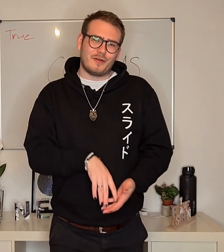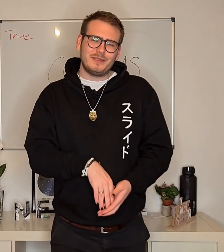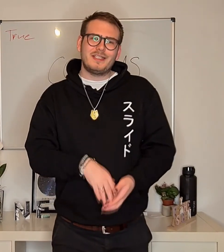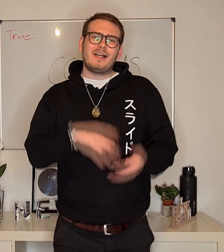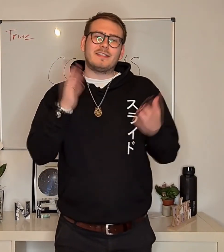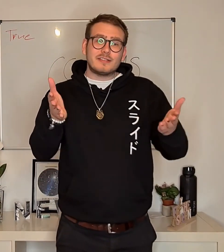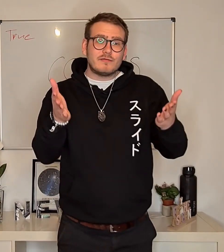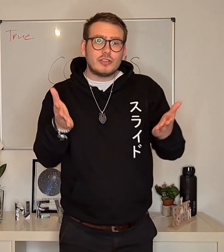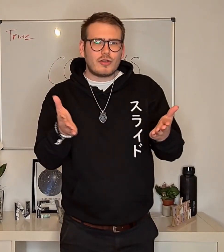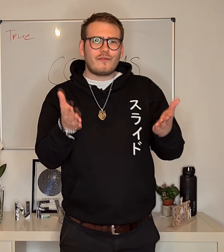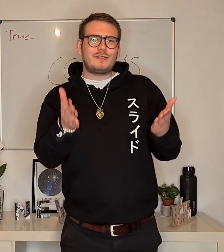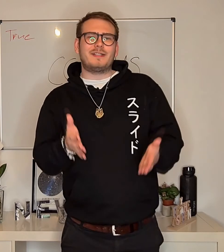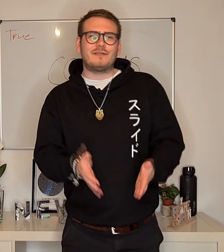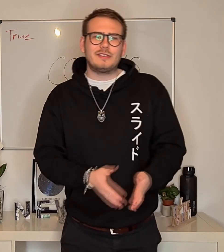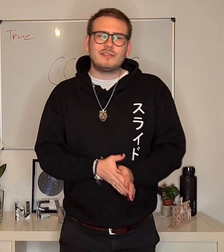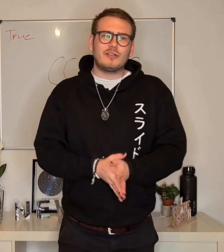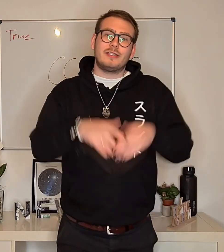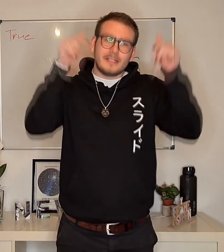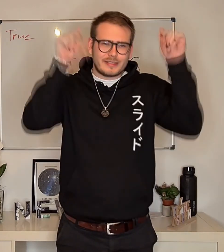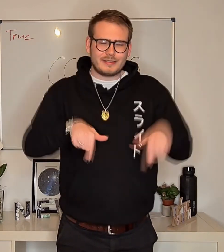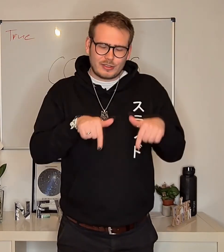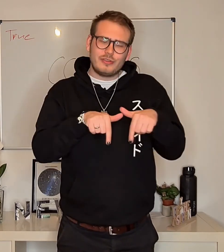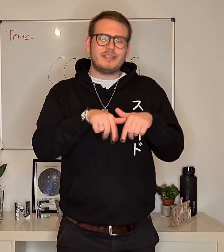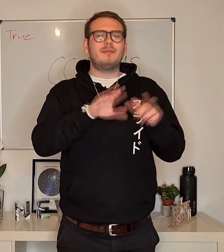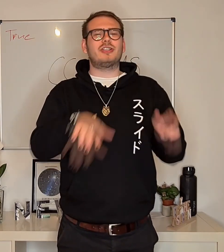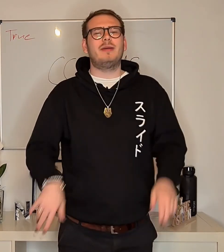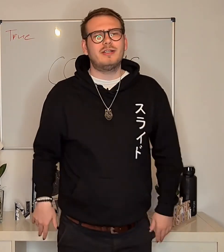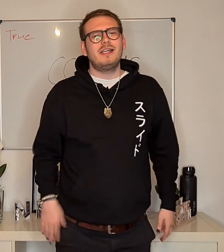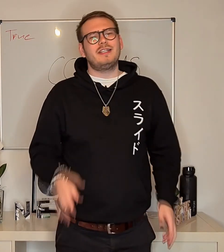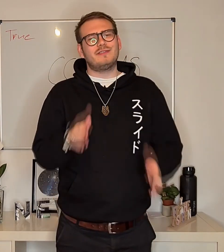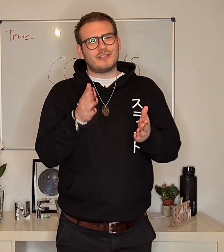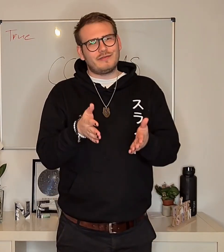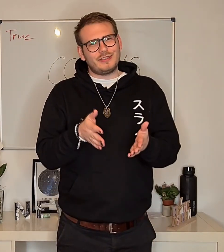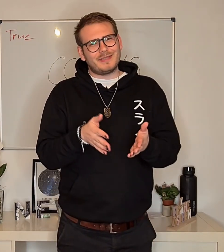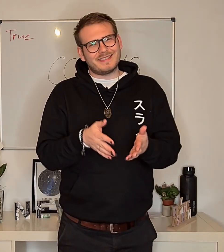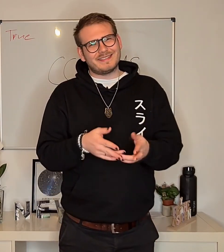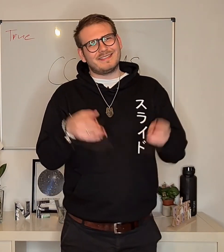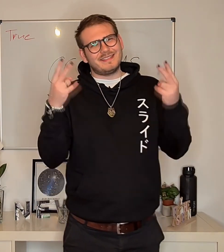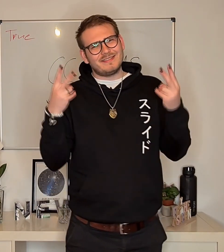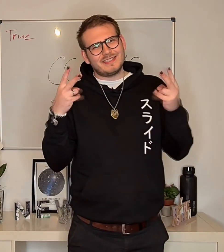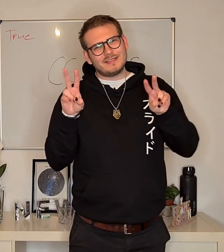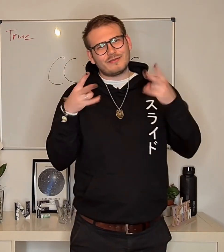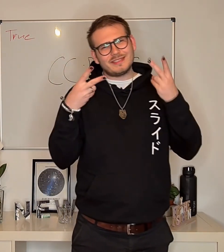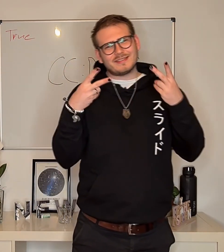mitbekommt. Ansonsten wünsche ich euch noch viel Spaß auf dem Discord. Link ist natürlich in der Beschreibung. Ich wünsche euch viel Spaß und wir sehen uns auf dem Discord.